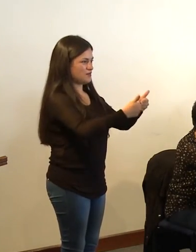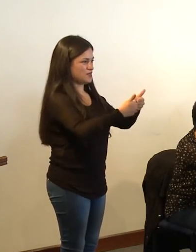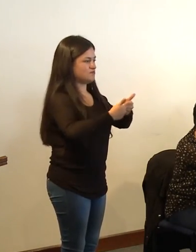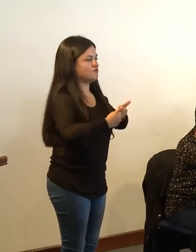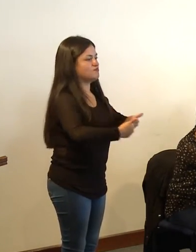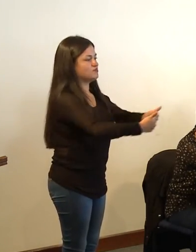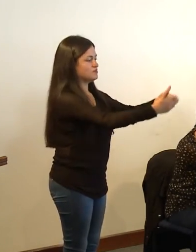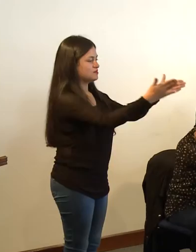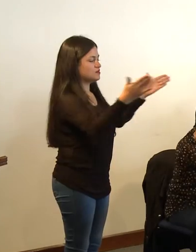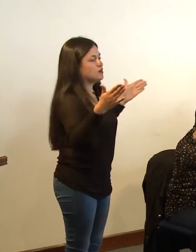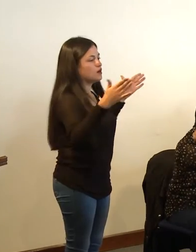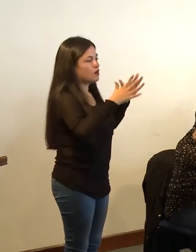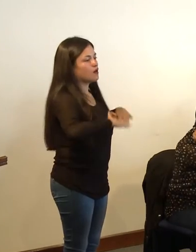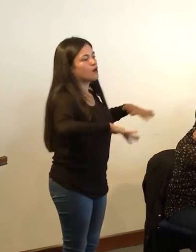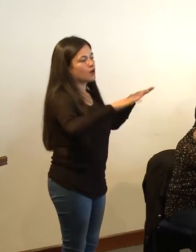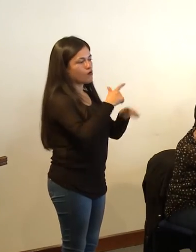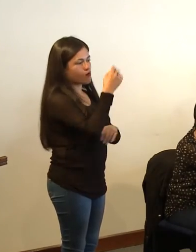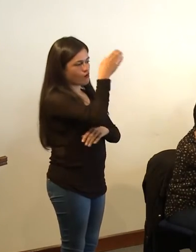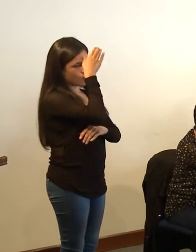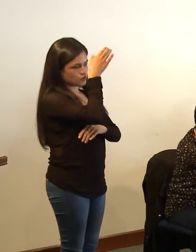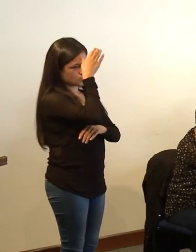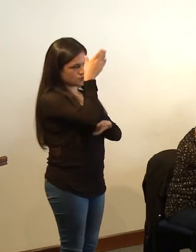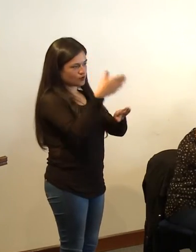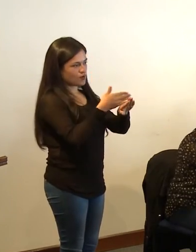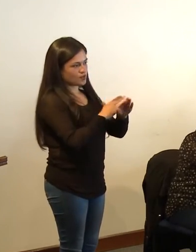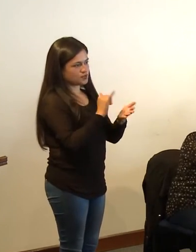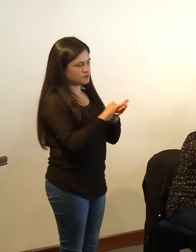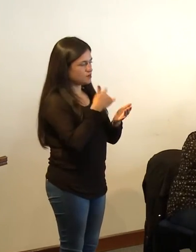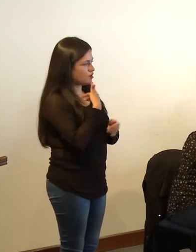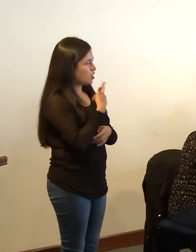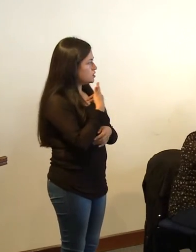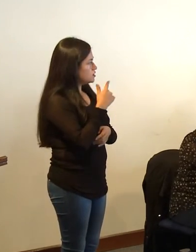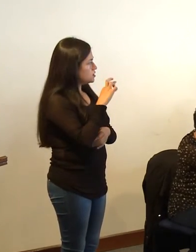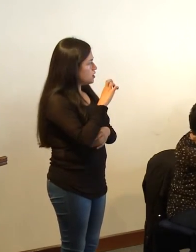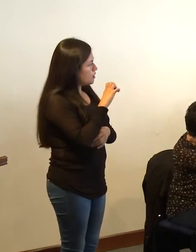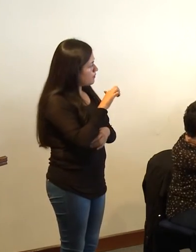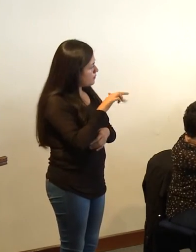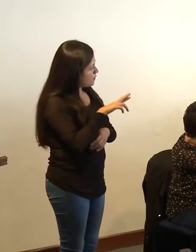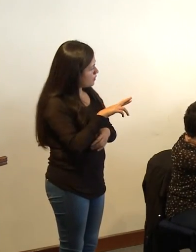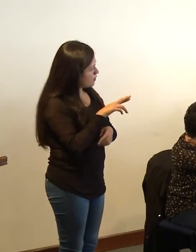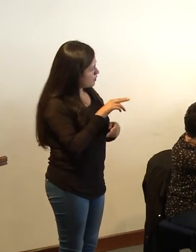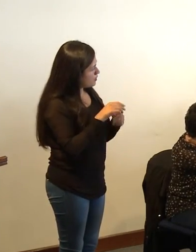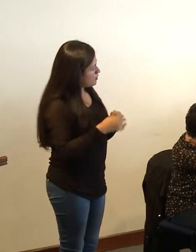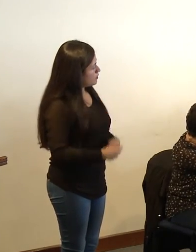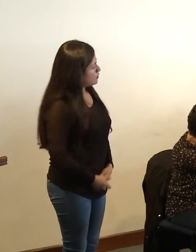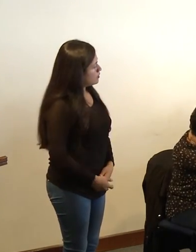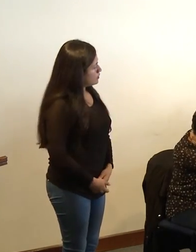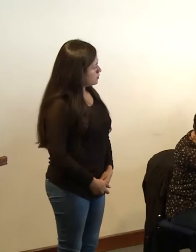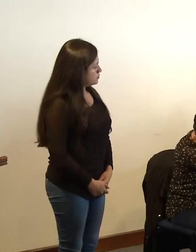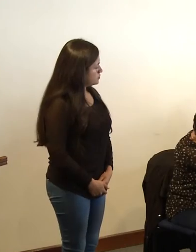contextualizaciones y conceptualizaciones, ahí ya muy ligada a lo que nos decía Pili, ¿sí? Y